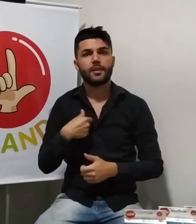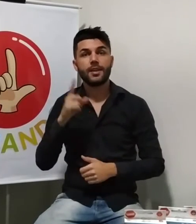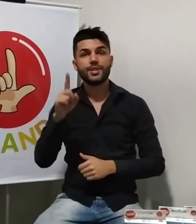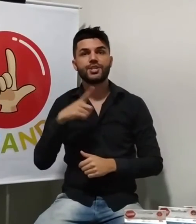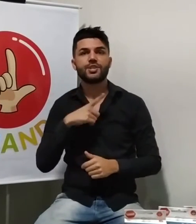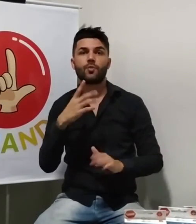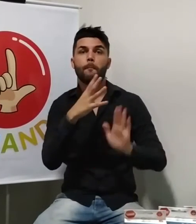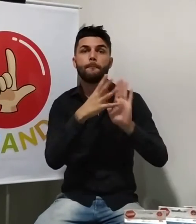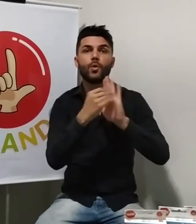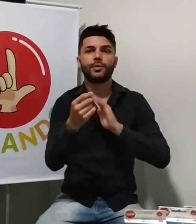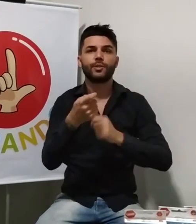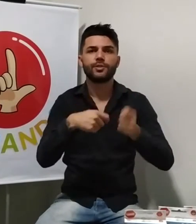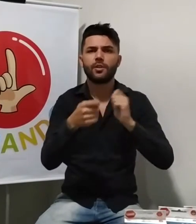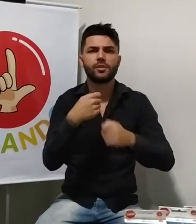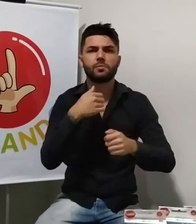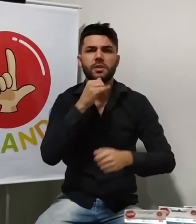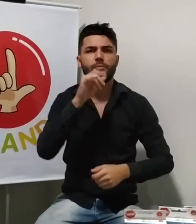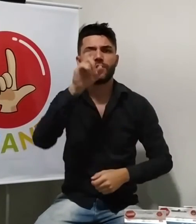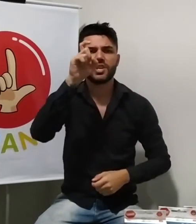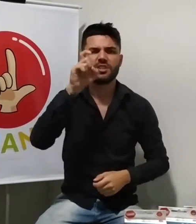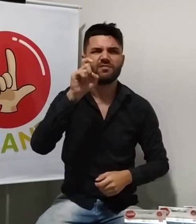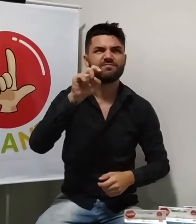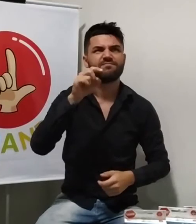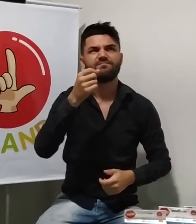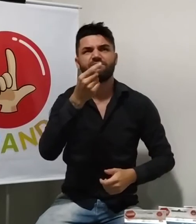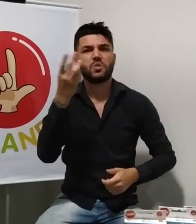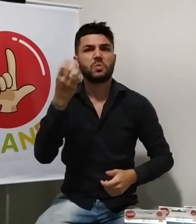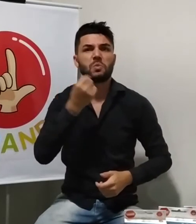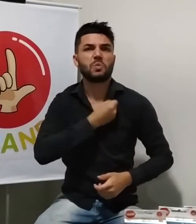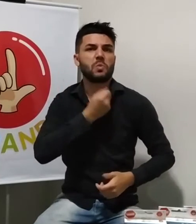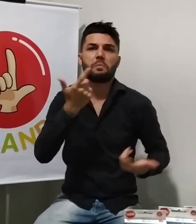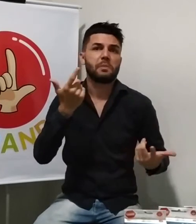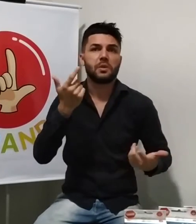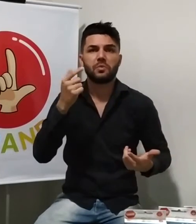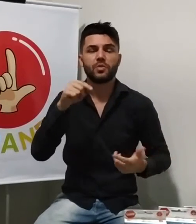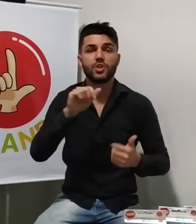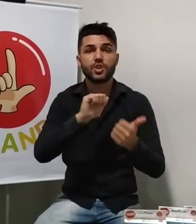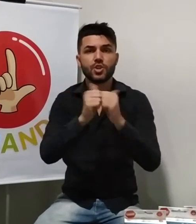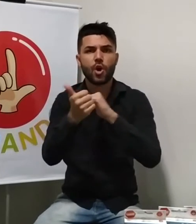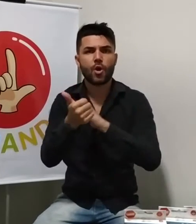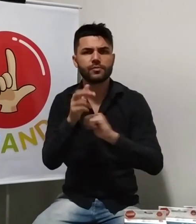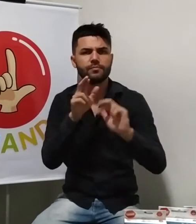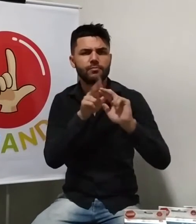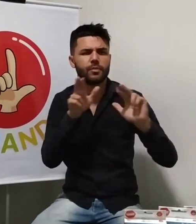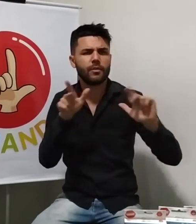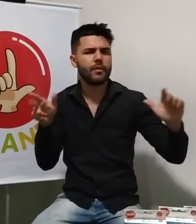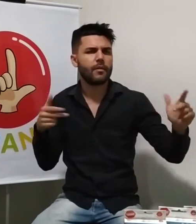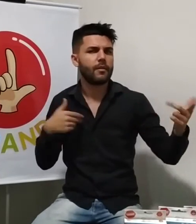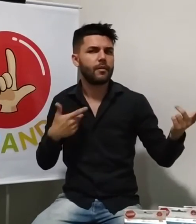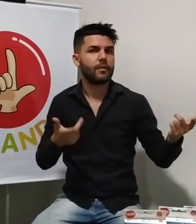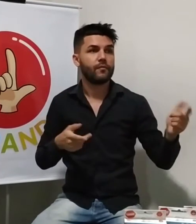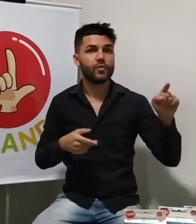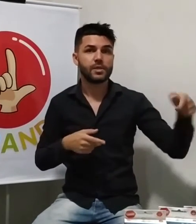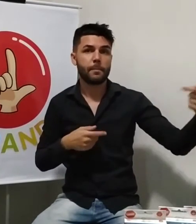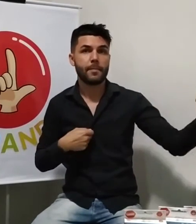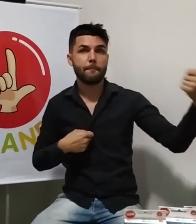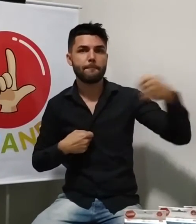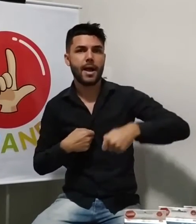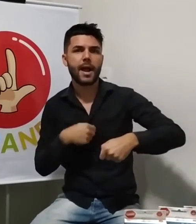Unimed e começou a vender joguinho pra operadora de celular. Exatamente. E foi um choque também pra minha família e tal, porque só de falar que é joguinho, o povo já achava